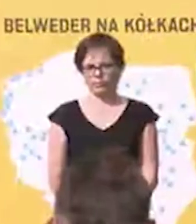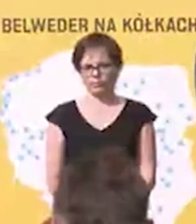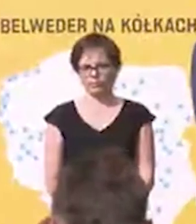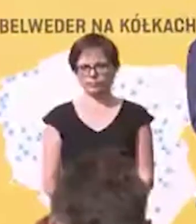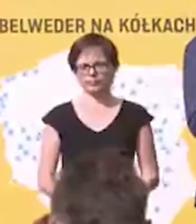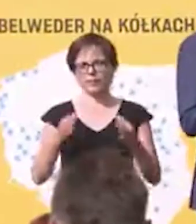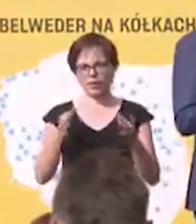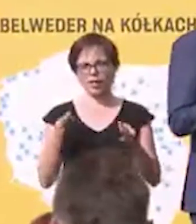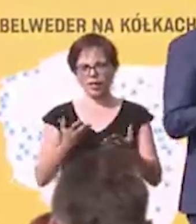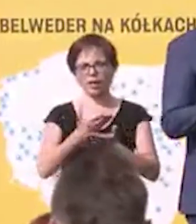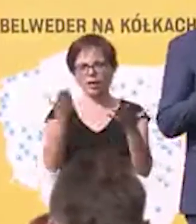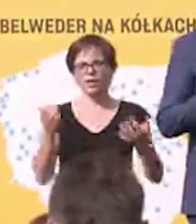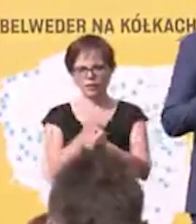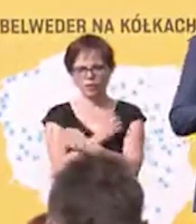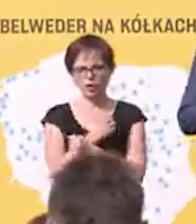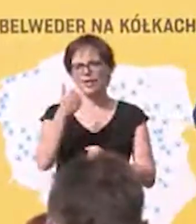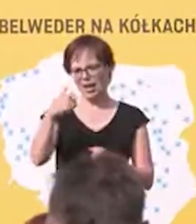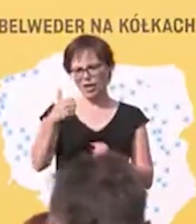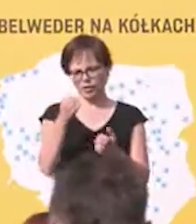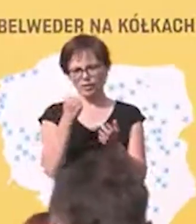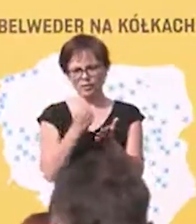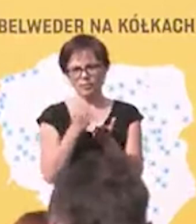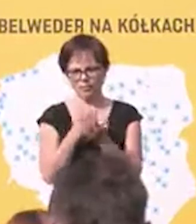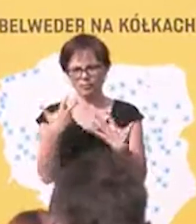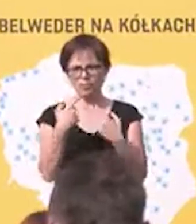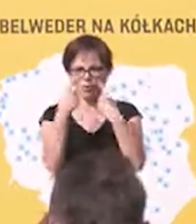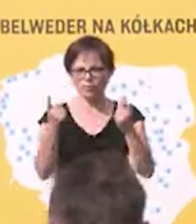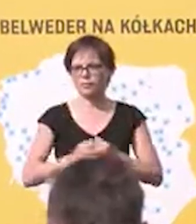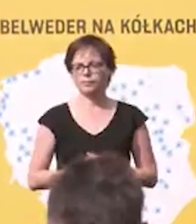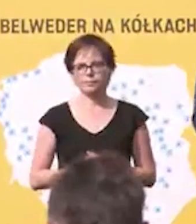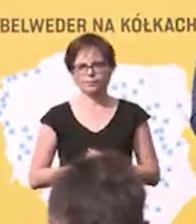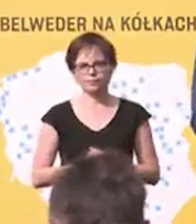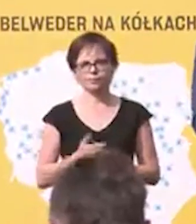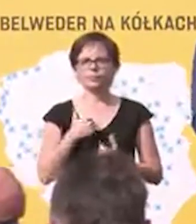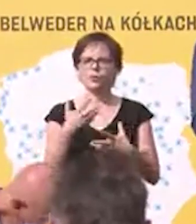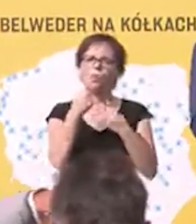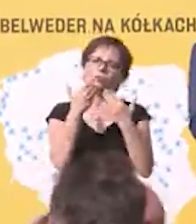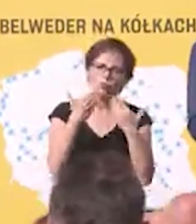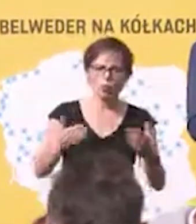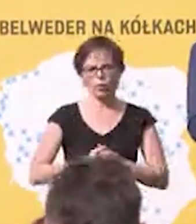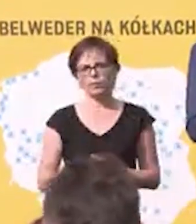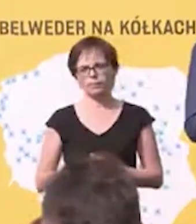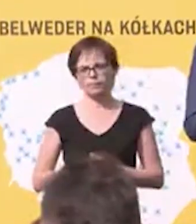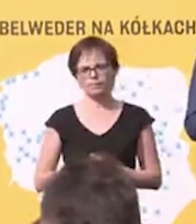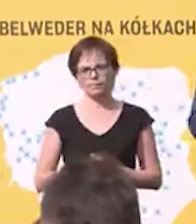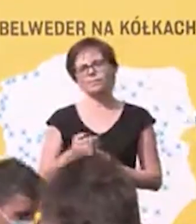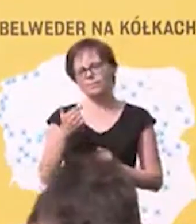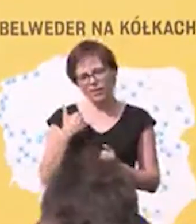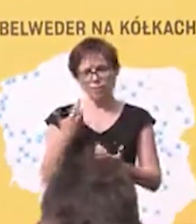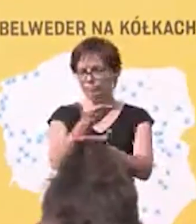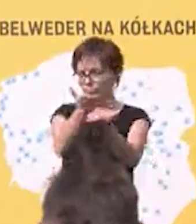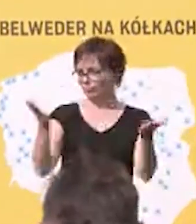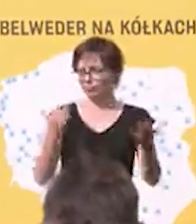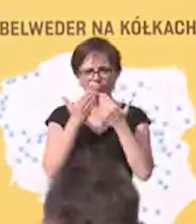Pozwólcie, kochani, na jeszcze jedno małe słowo. Słowo wdzięczności. Ja po prostu wam